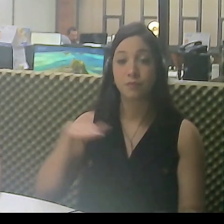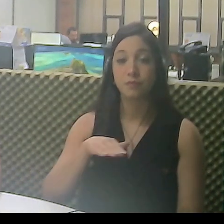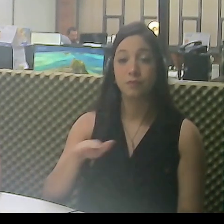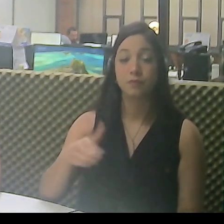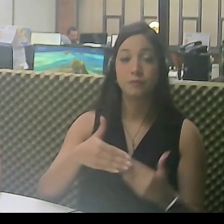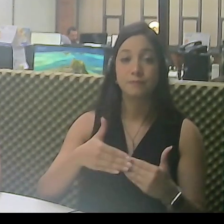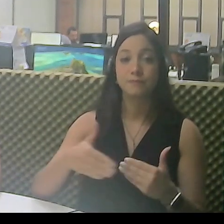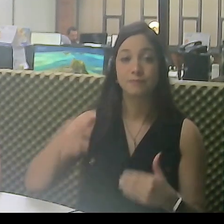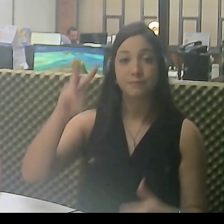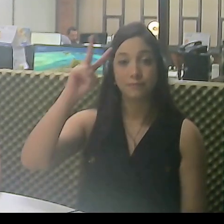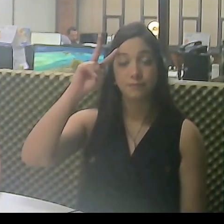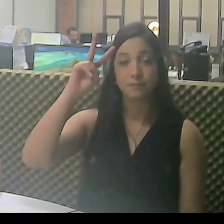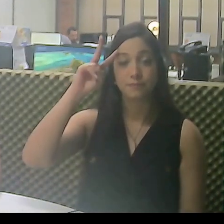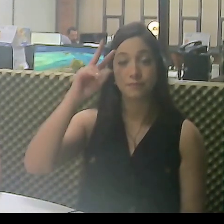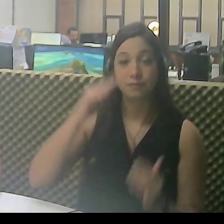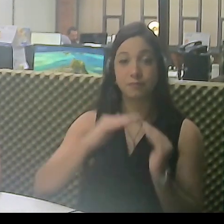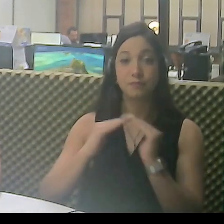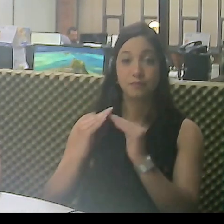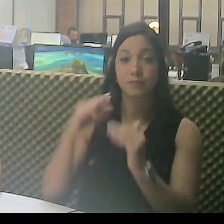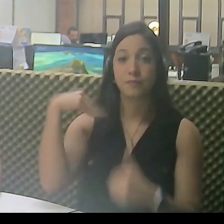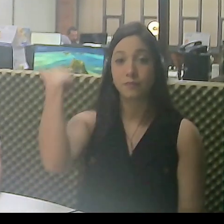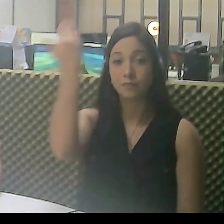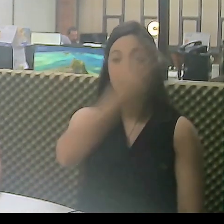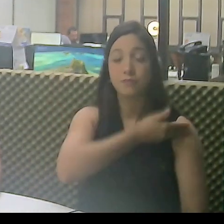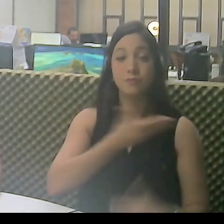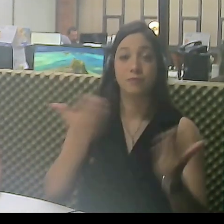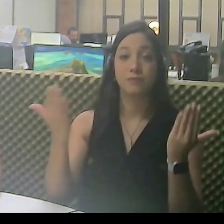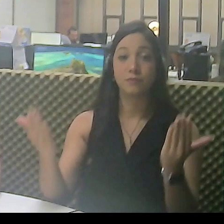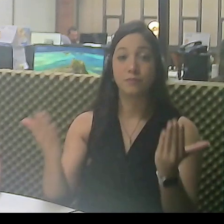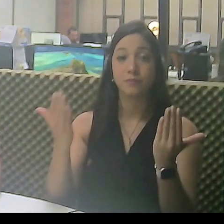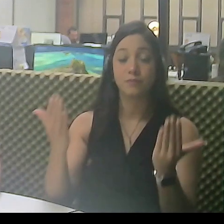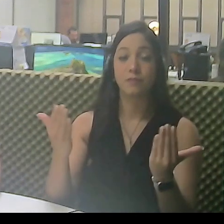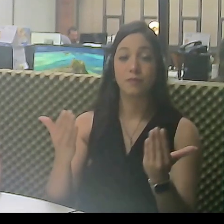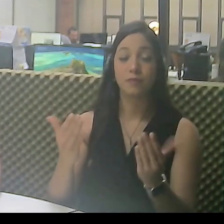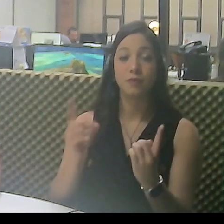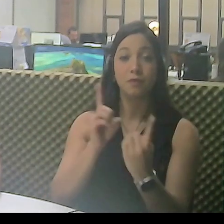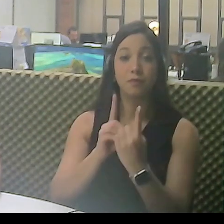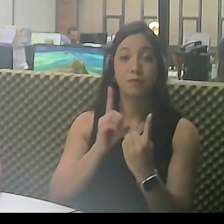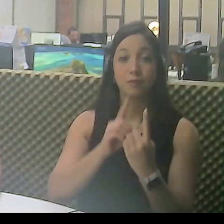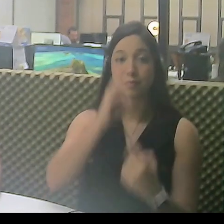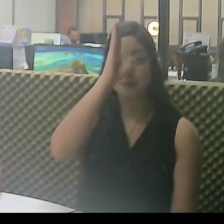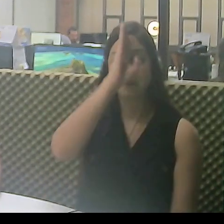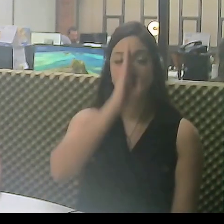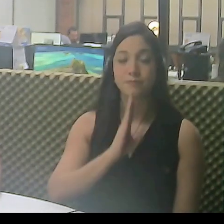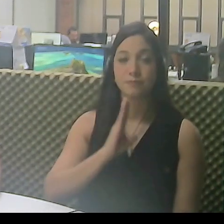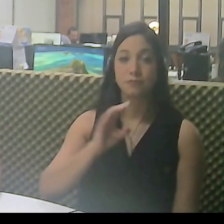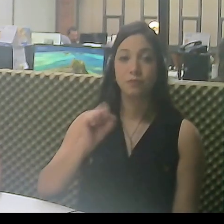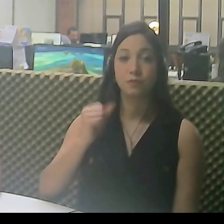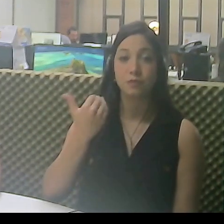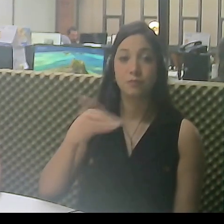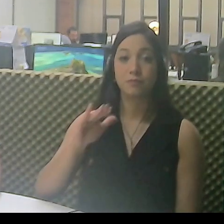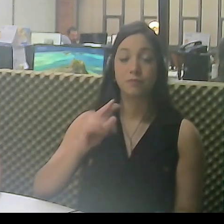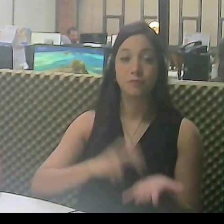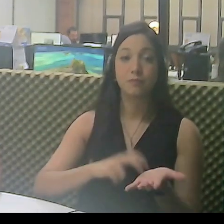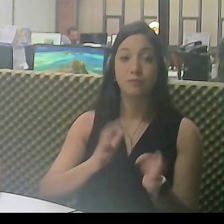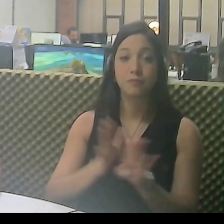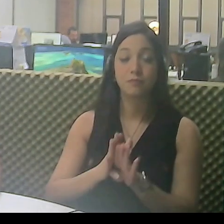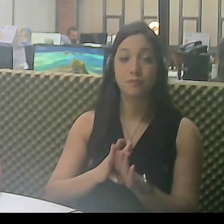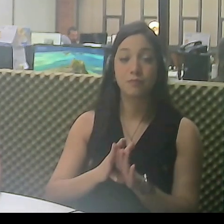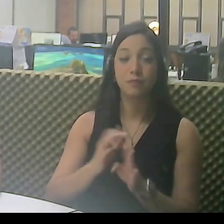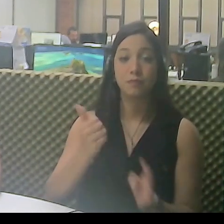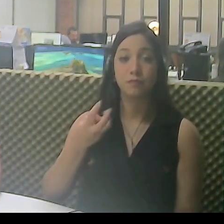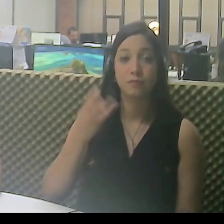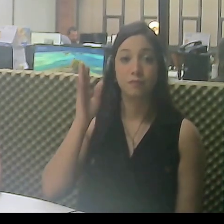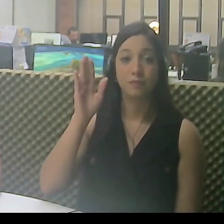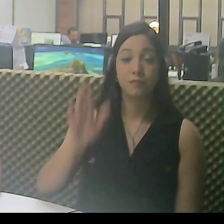de segunda-feira no bairro Nossa Senhora das Graças. Os atendimentos são gratuitos e ocorrem de 8h30 da manhã até 1 da